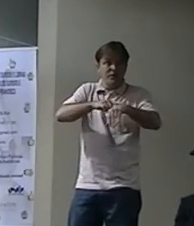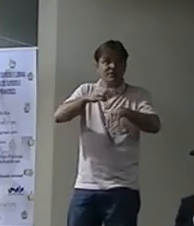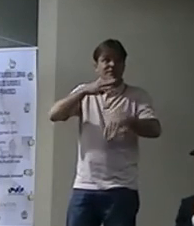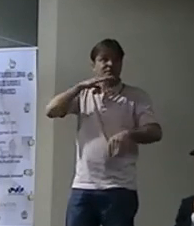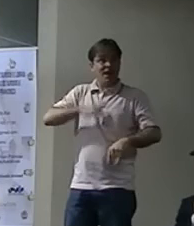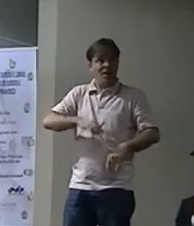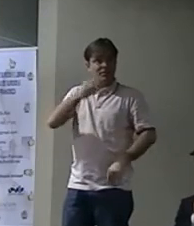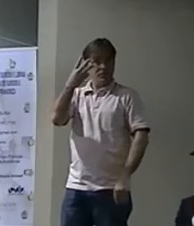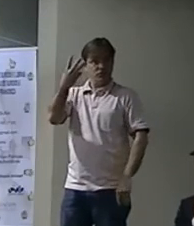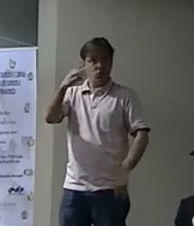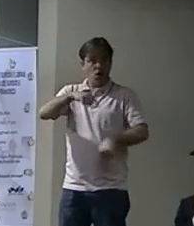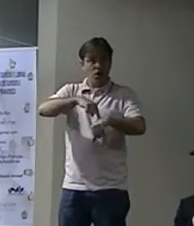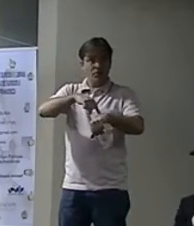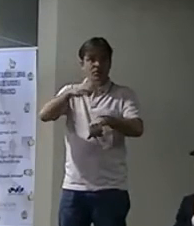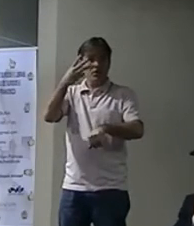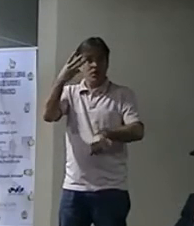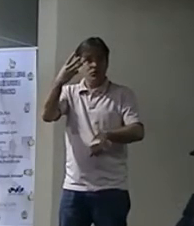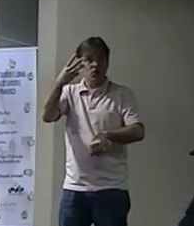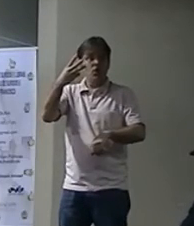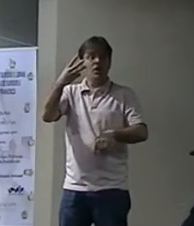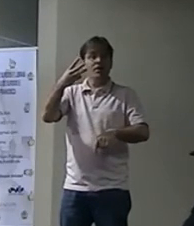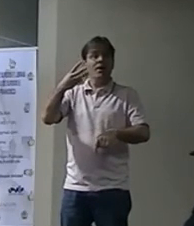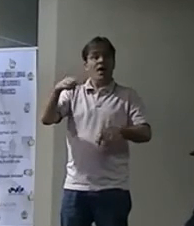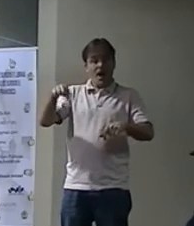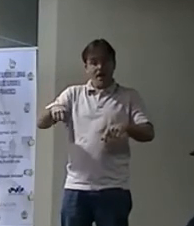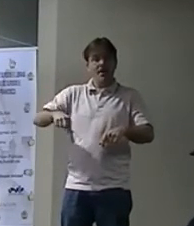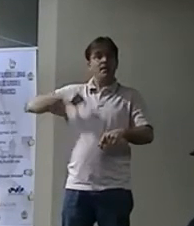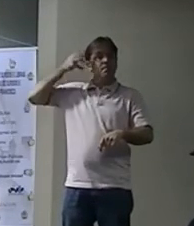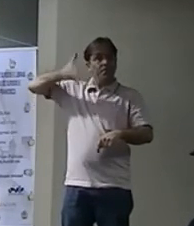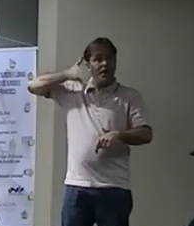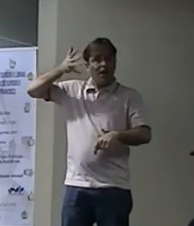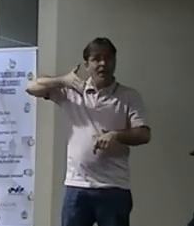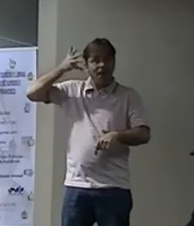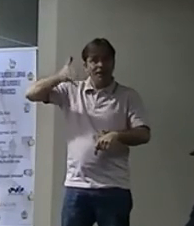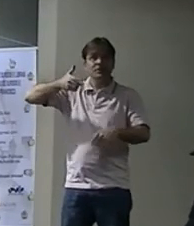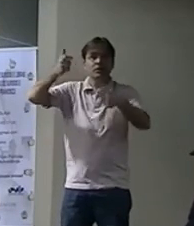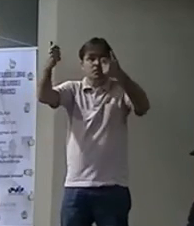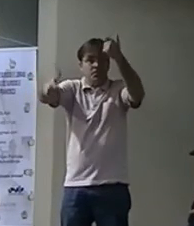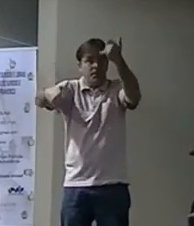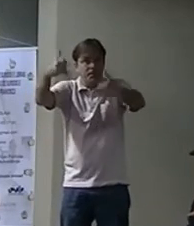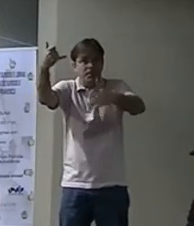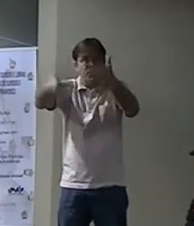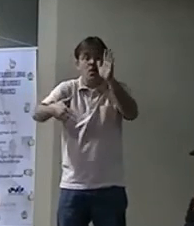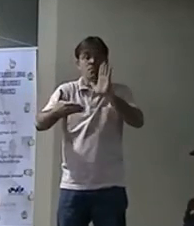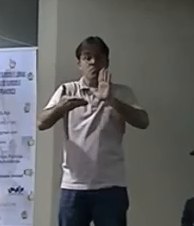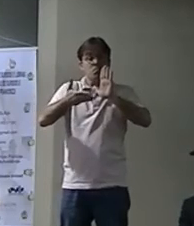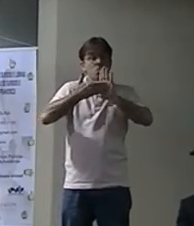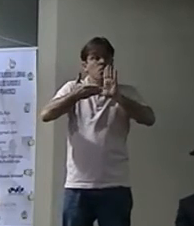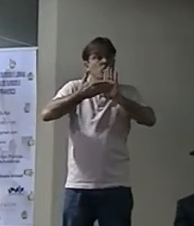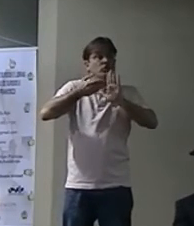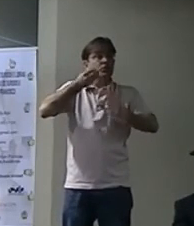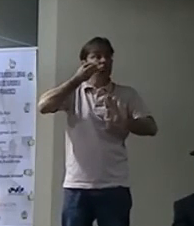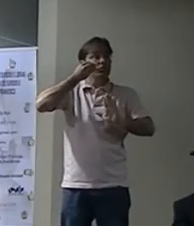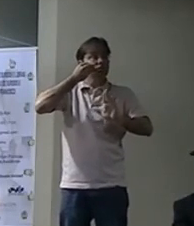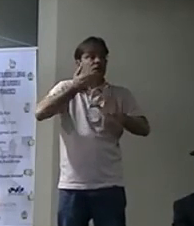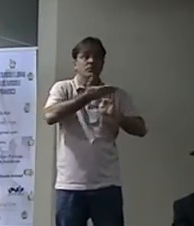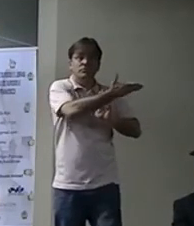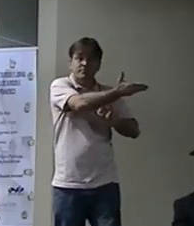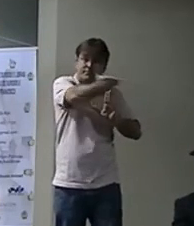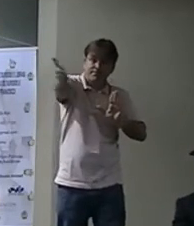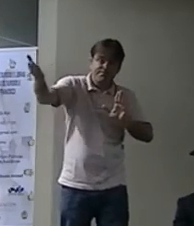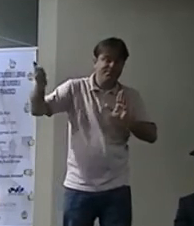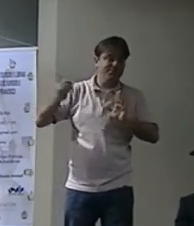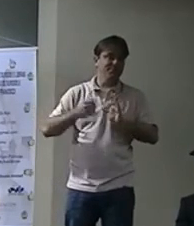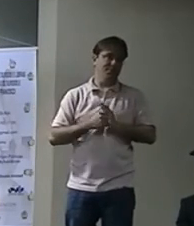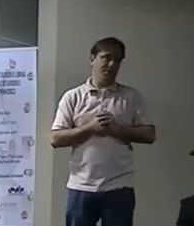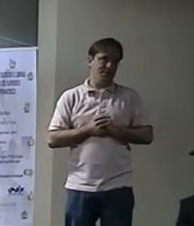vai trazer exatamente este, não mais um conflito, mas uma proposta para esta situação. Então,